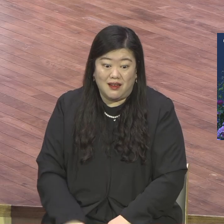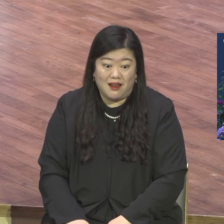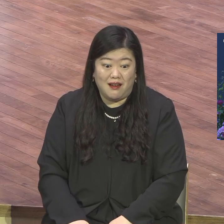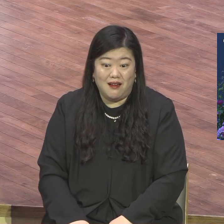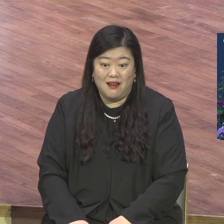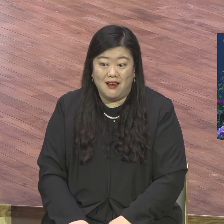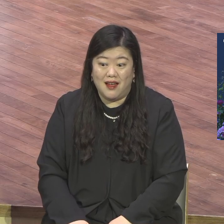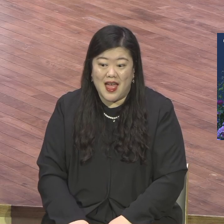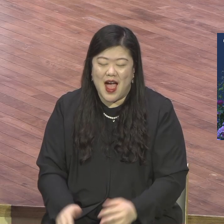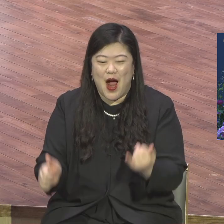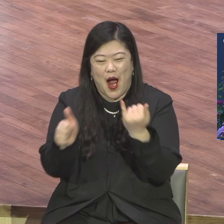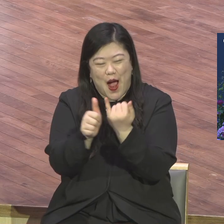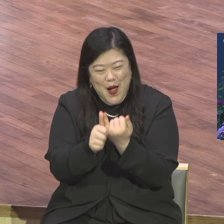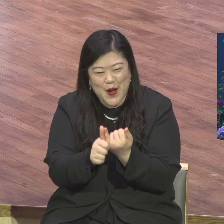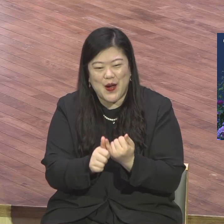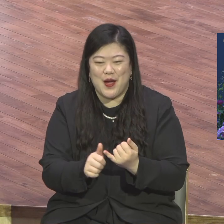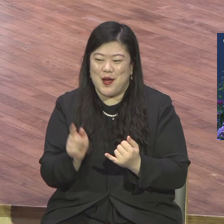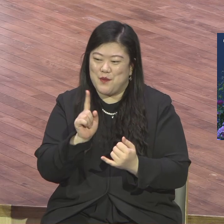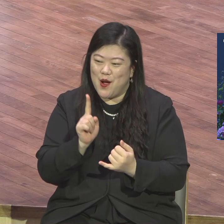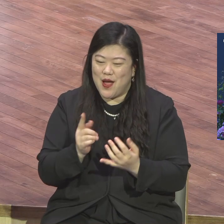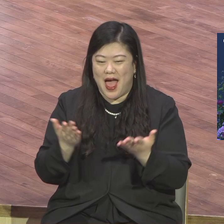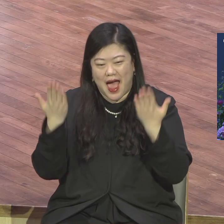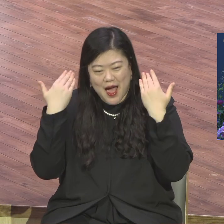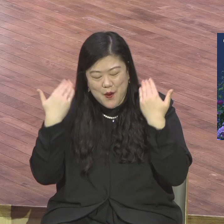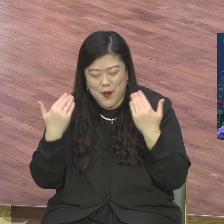난 너무 어색해 이 말이.